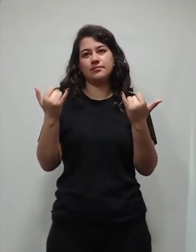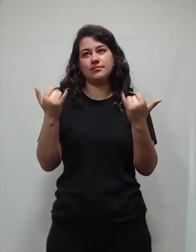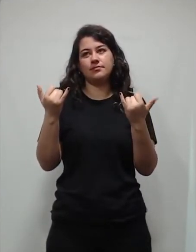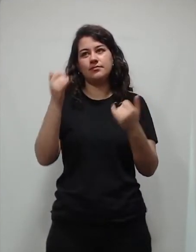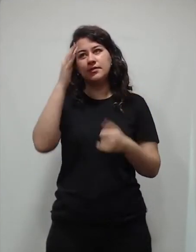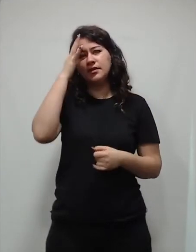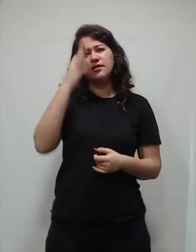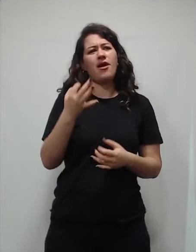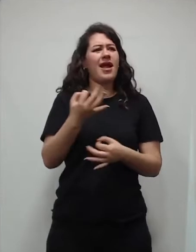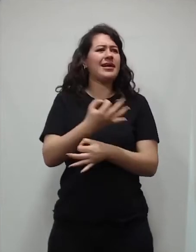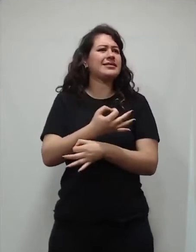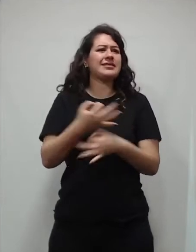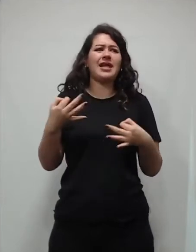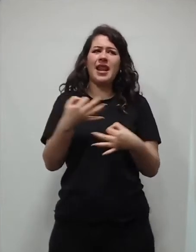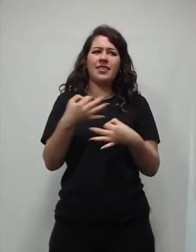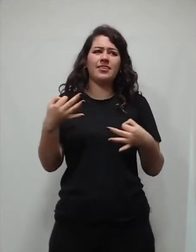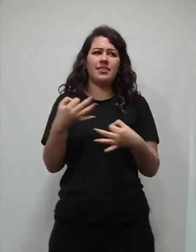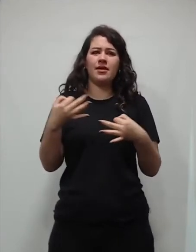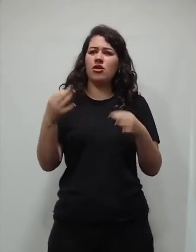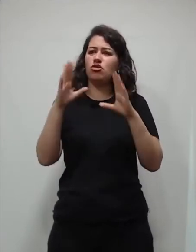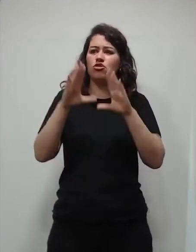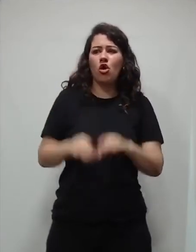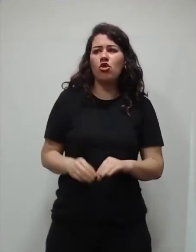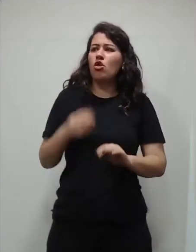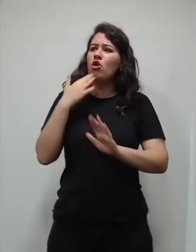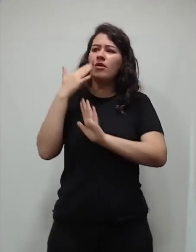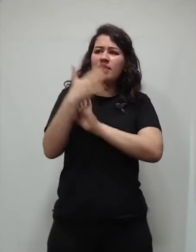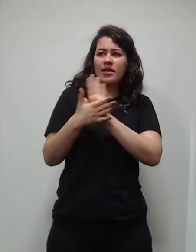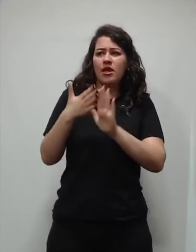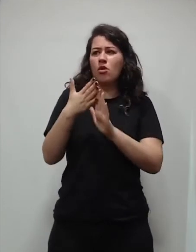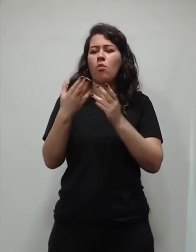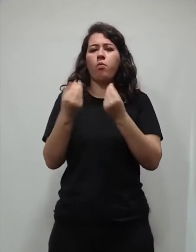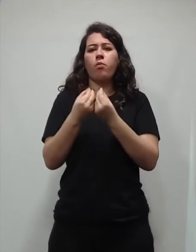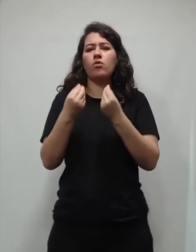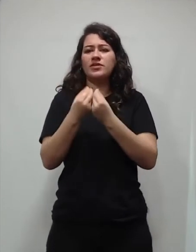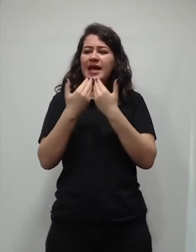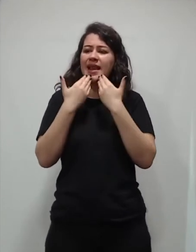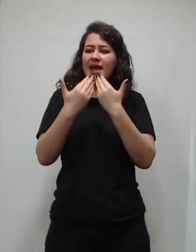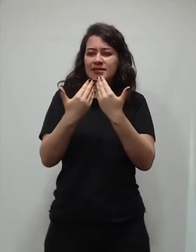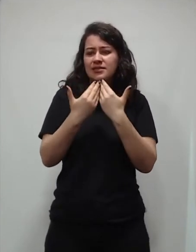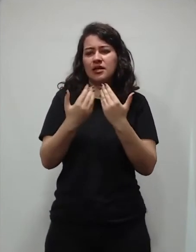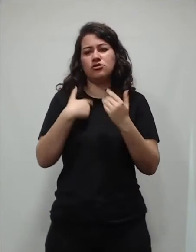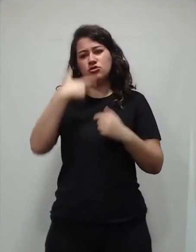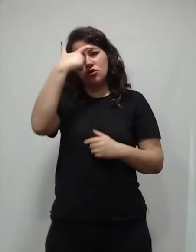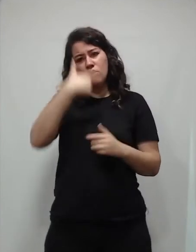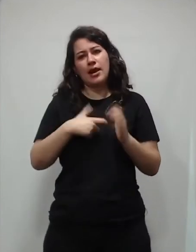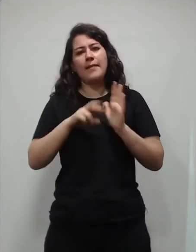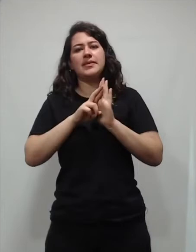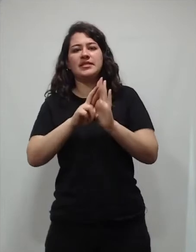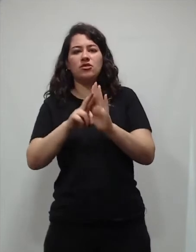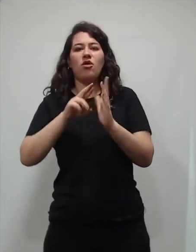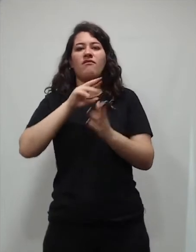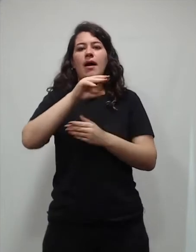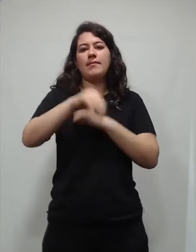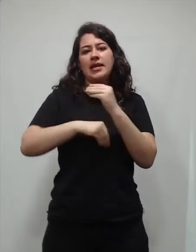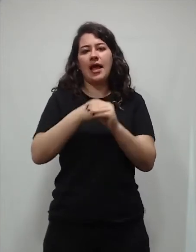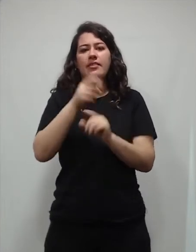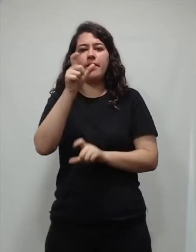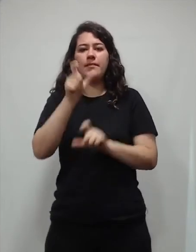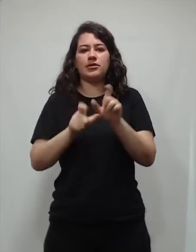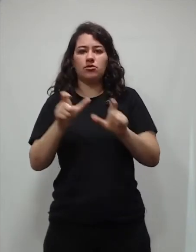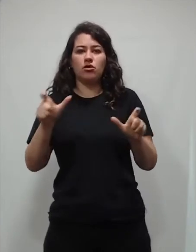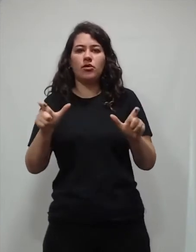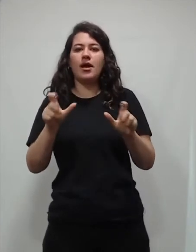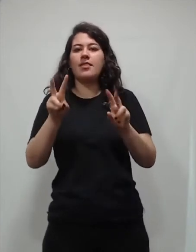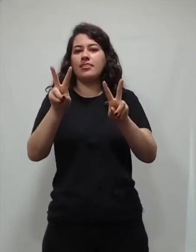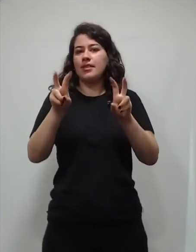Me pareció excelente todo lo que han dicho, les agradezco muchísimo. Represento a familiares de personas